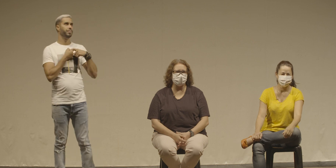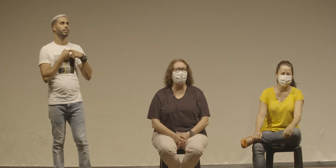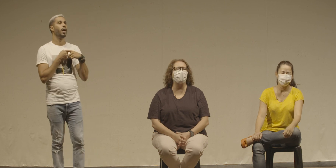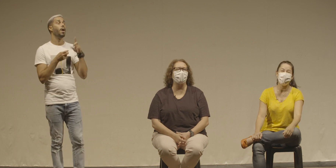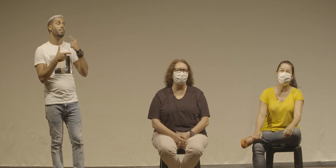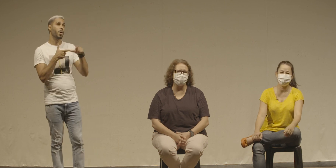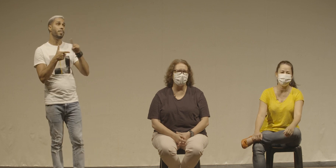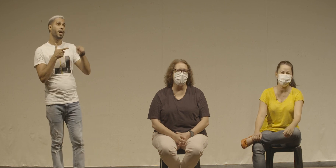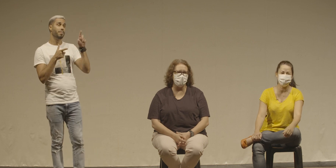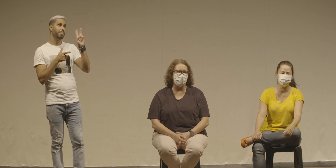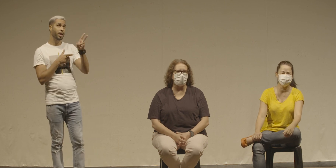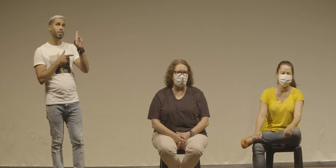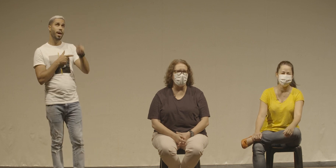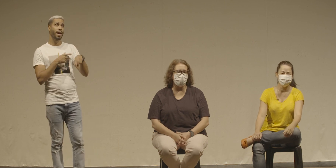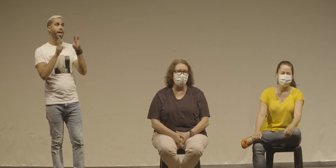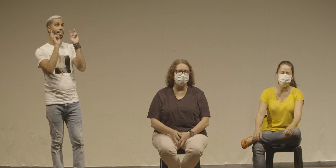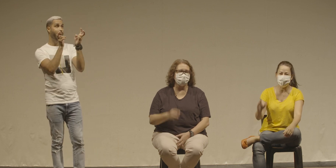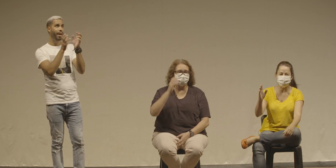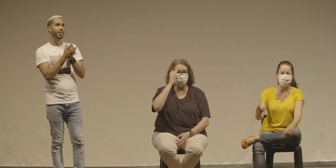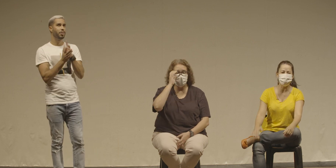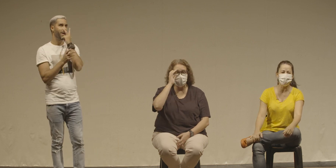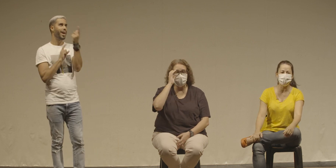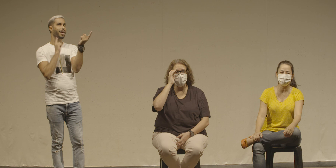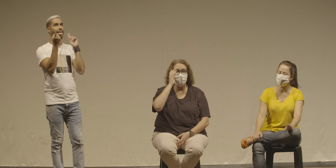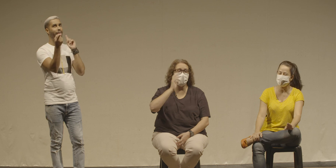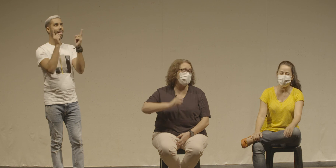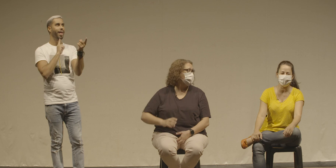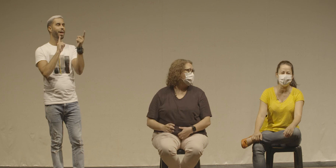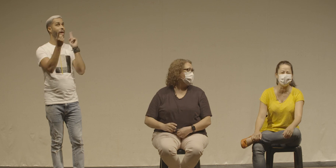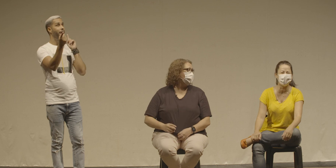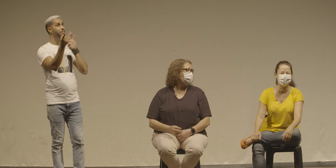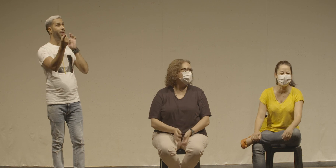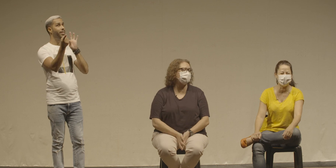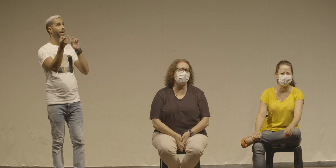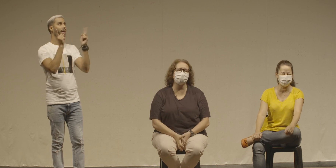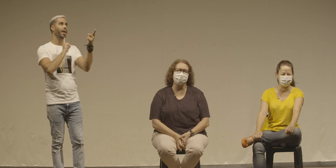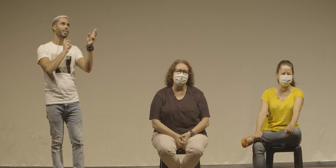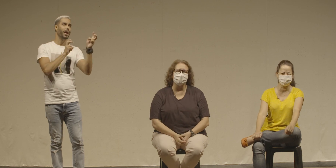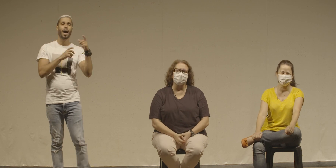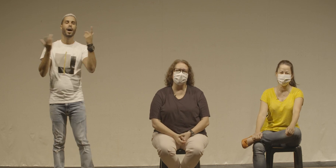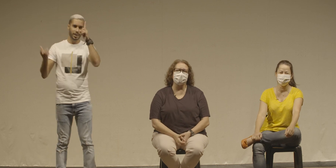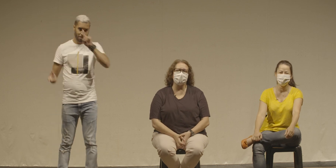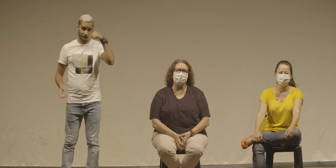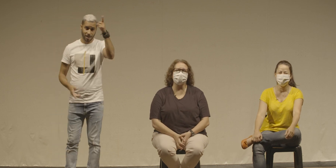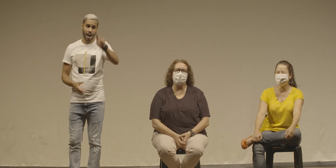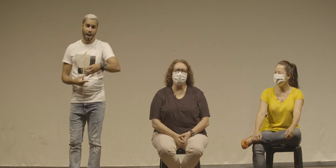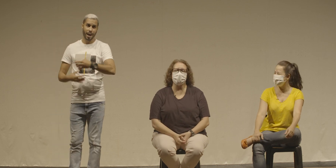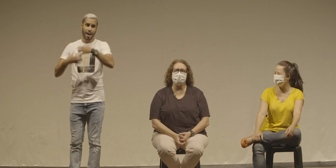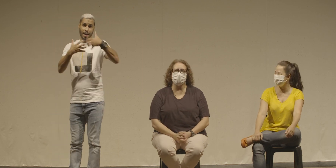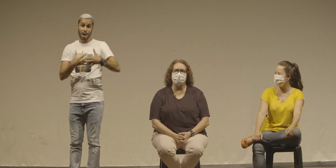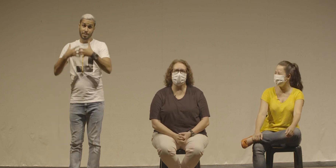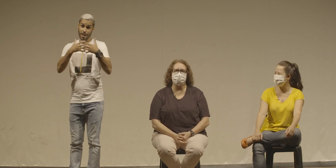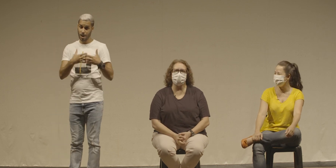trens. Ah, entendi. Revezamento. Semana que vem é Sim. caminhoneiro, fica tranquilo. É verdade. Então a gente